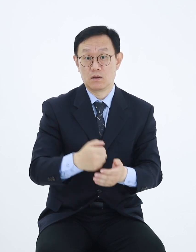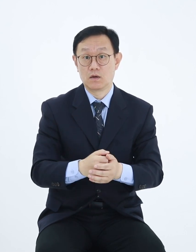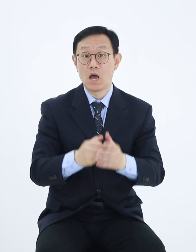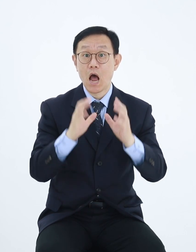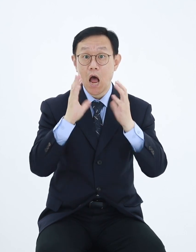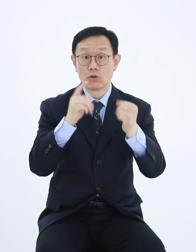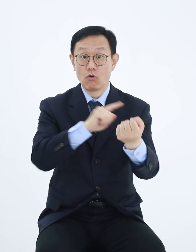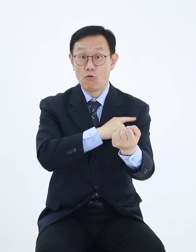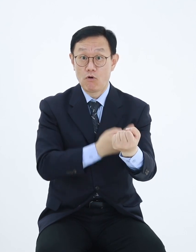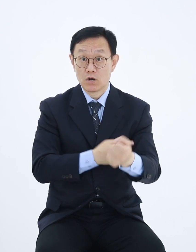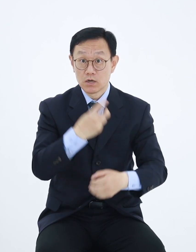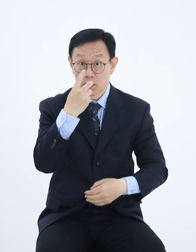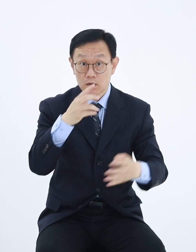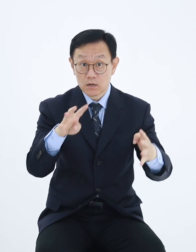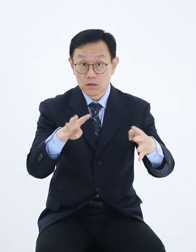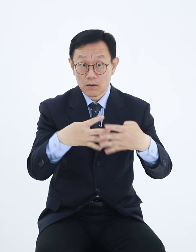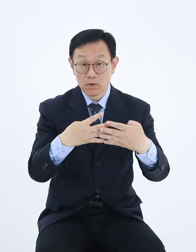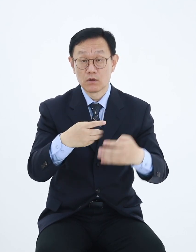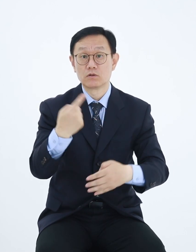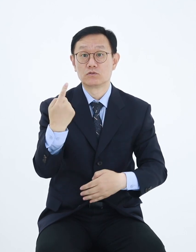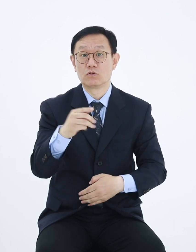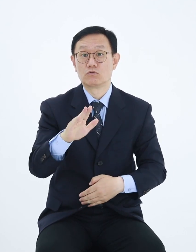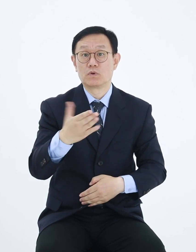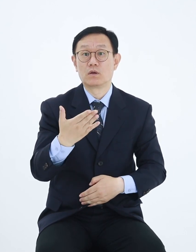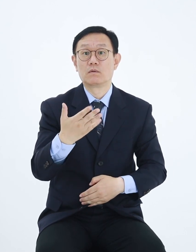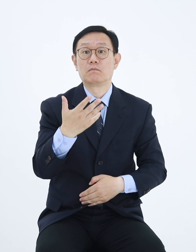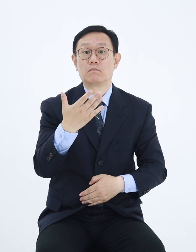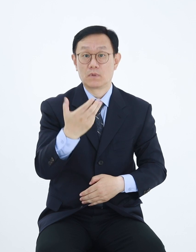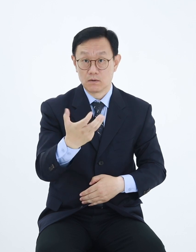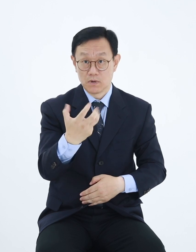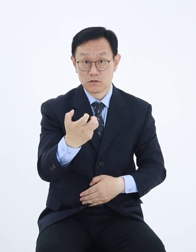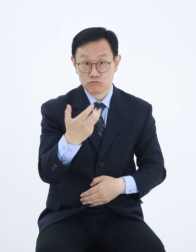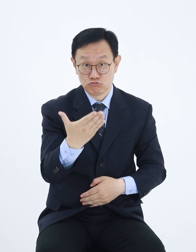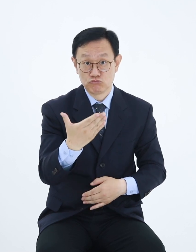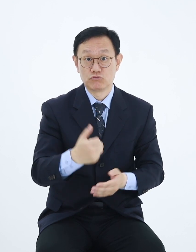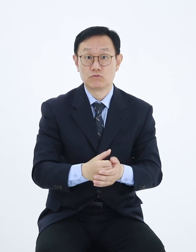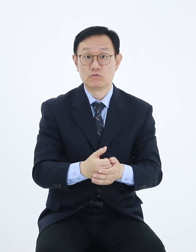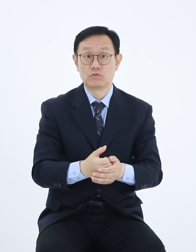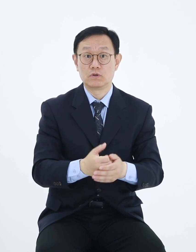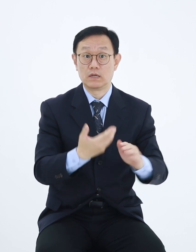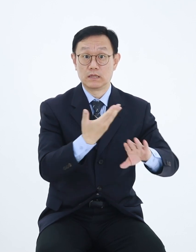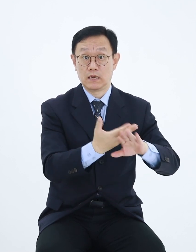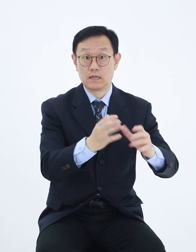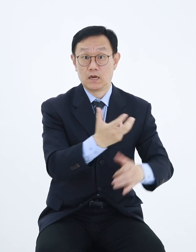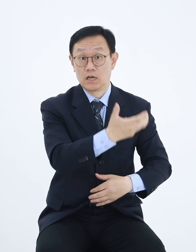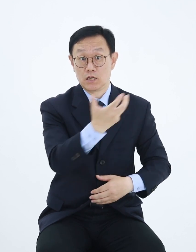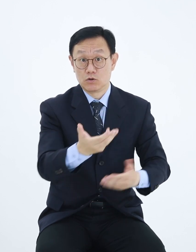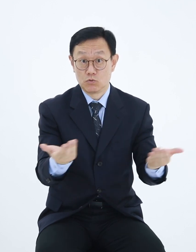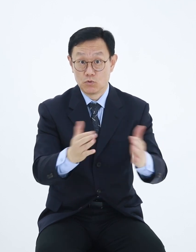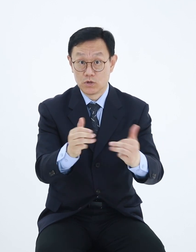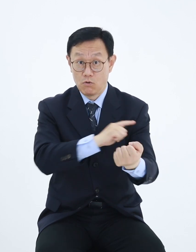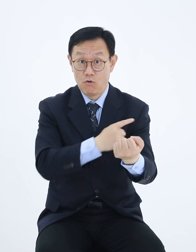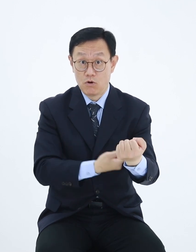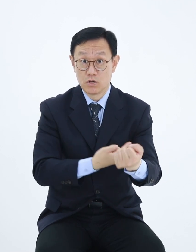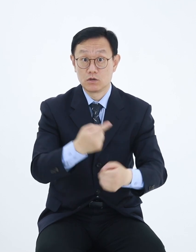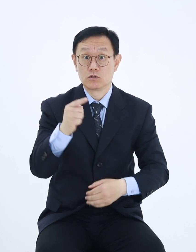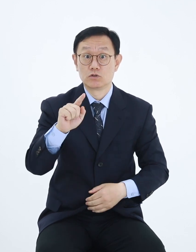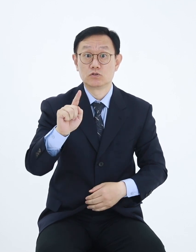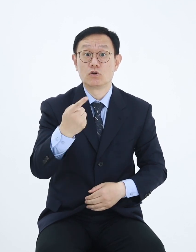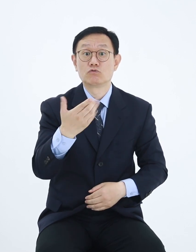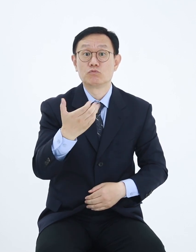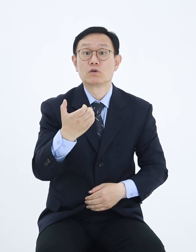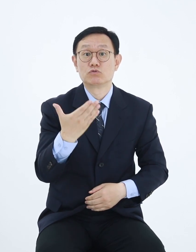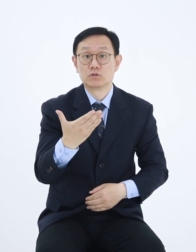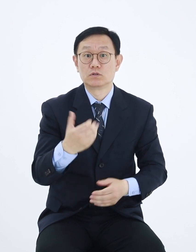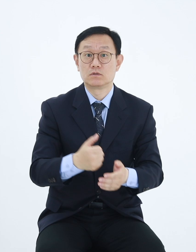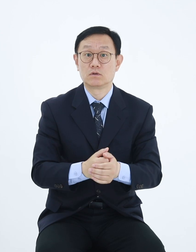아동 권리 협약 1989년, 이주 노동자 권리 협약 1990년,